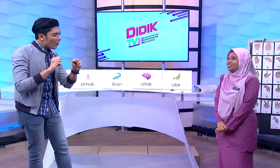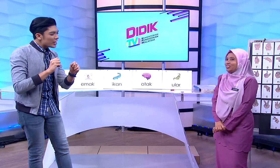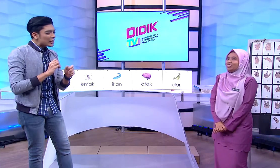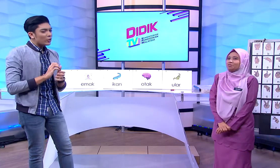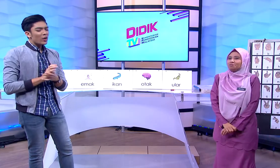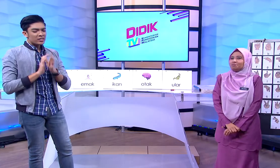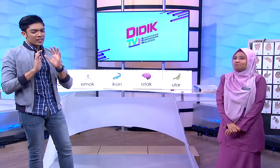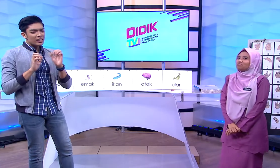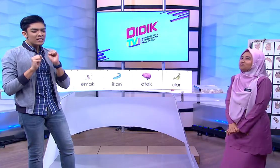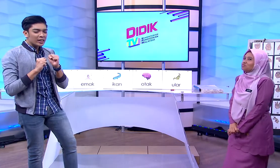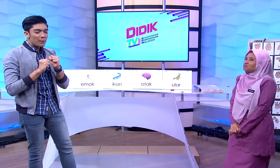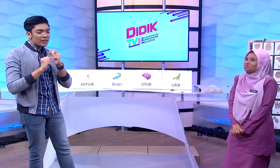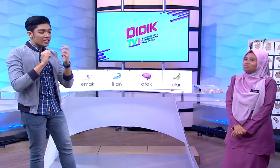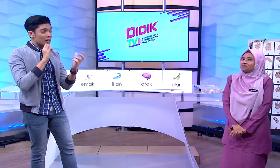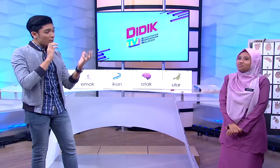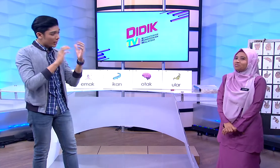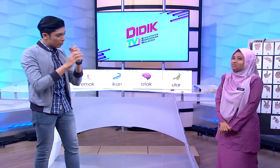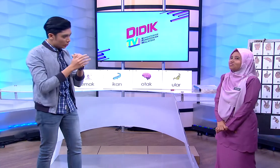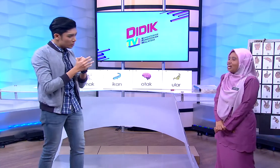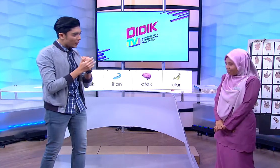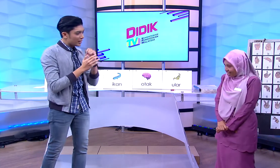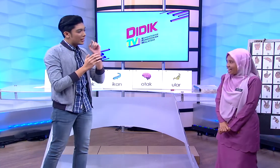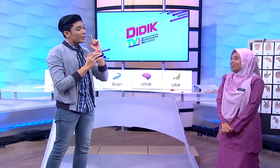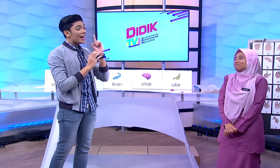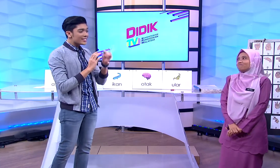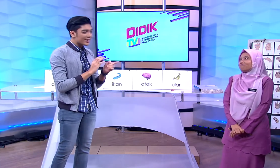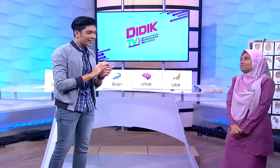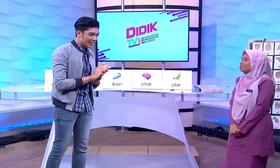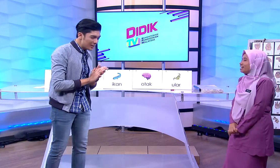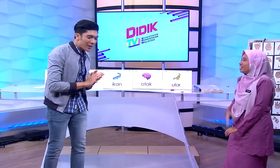betul Simpan dulu semakin lama pagi